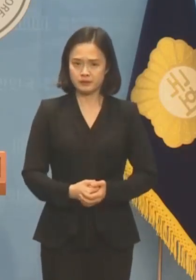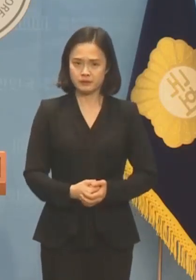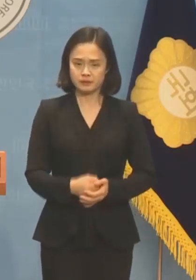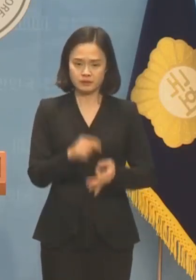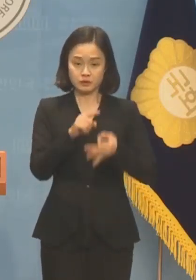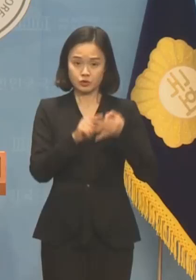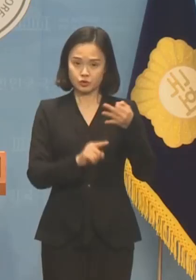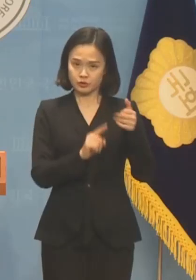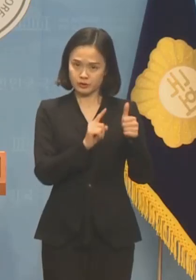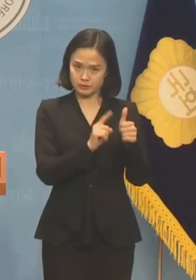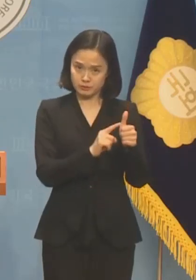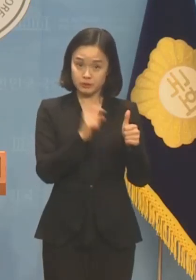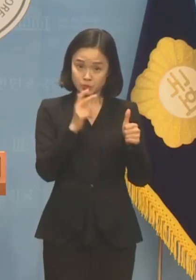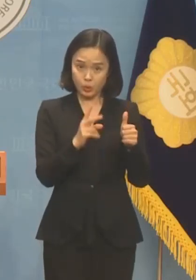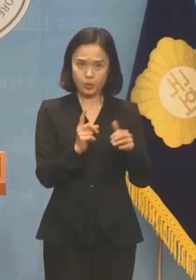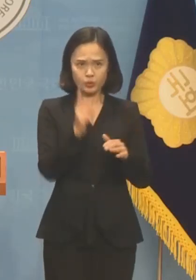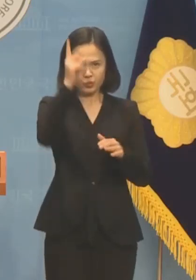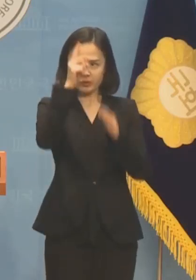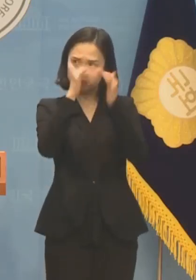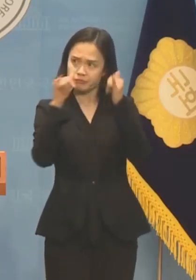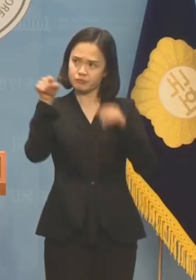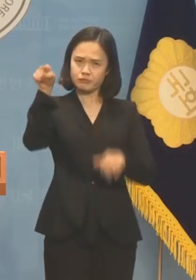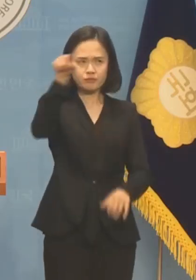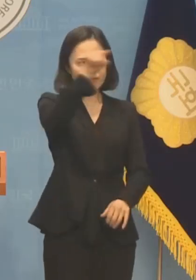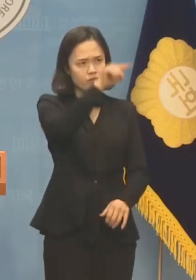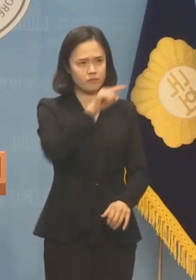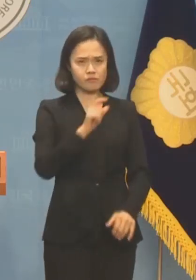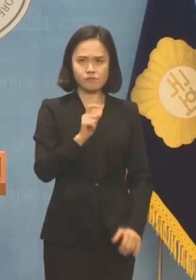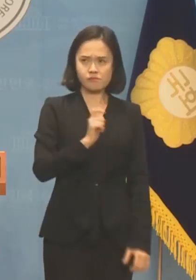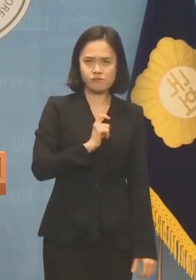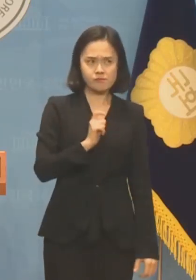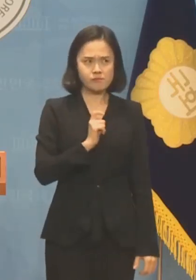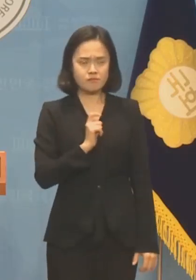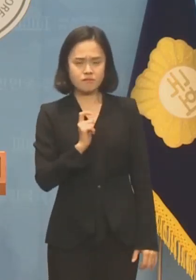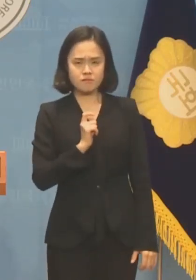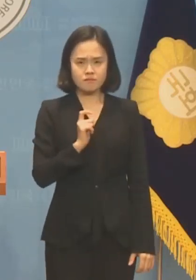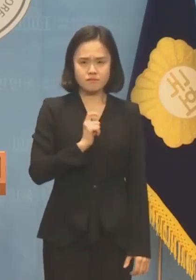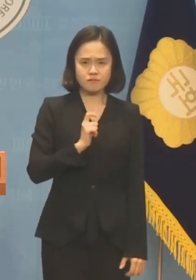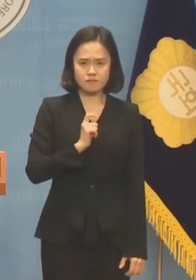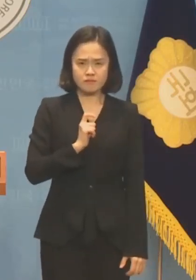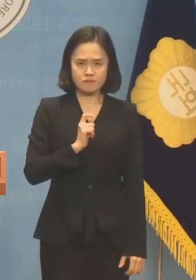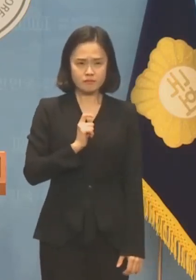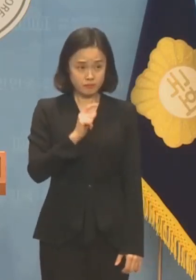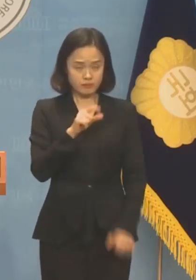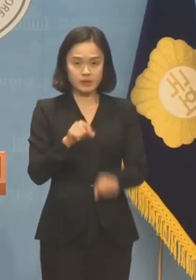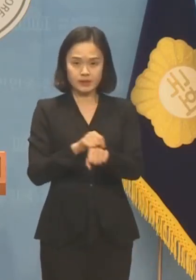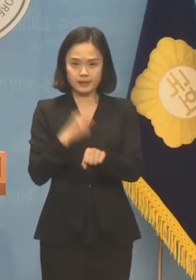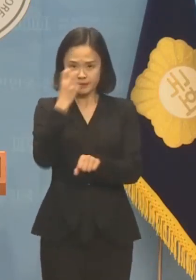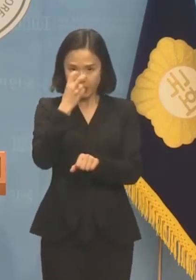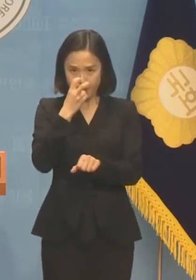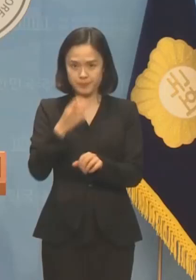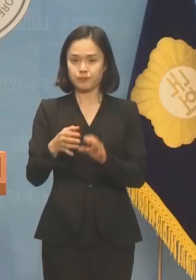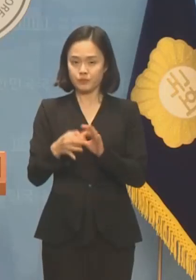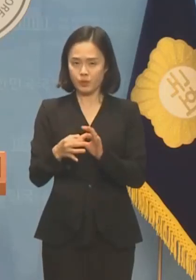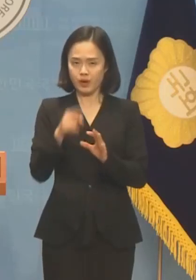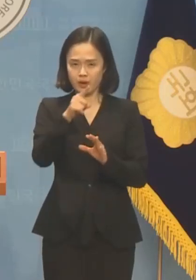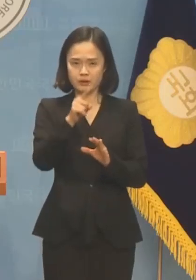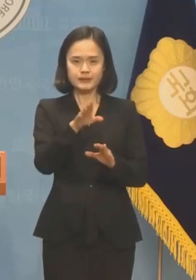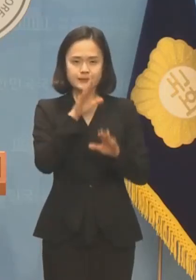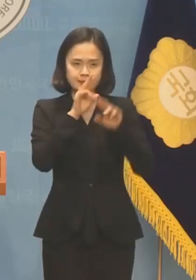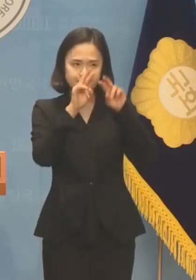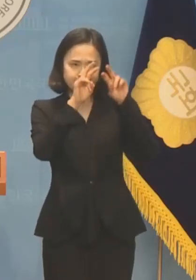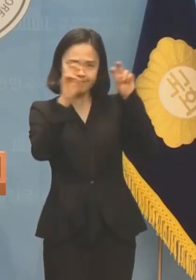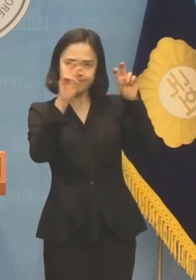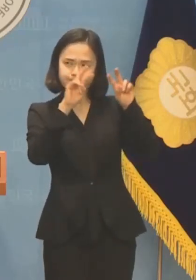고위 공직자들이 의혹의 중심에 서 있는 상황에서 특검을 통해 확실하게 진상을 규명해